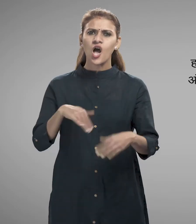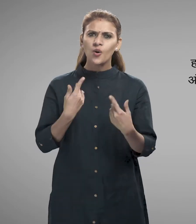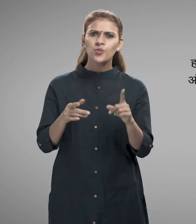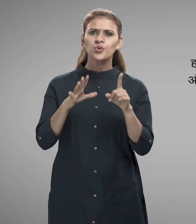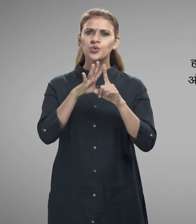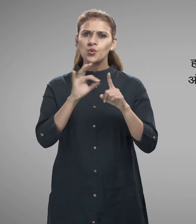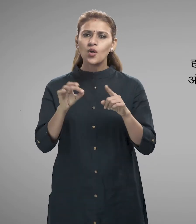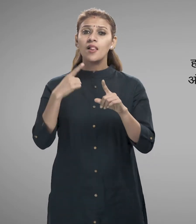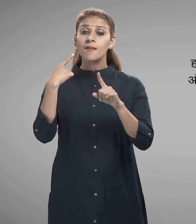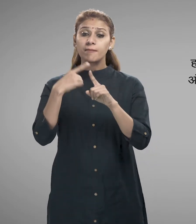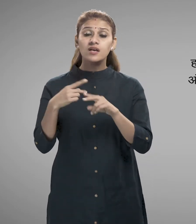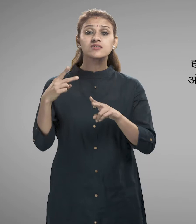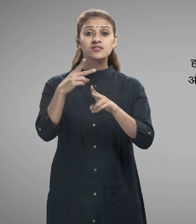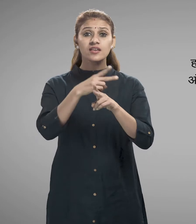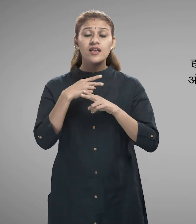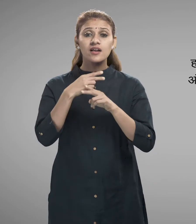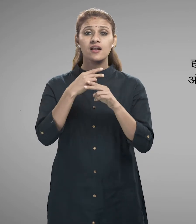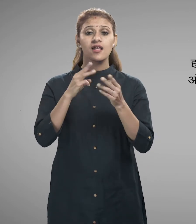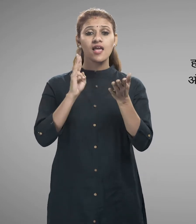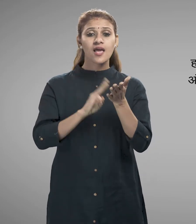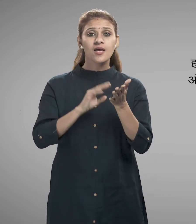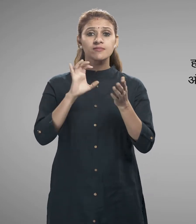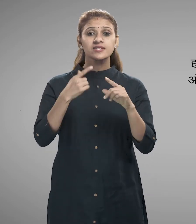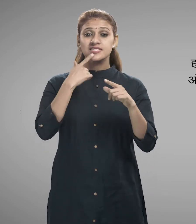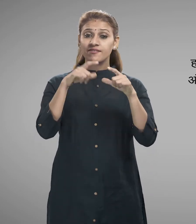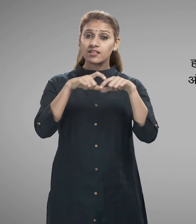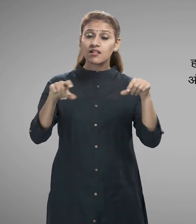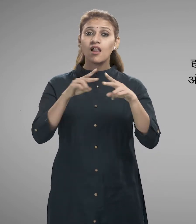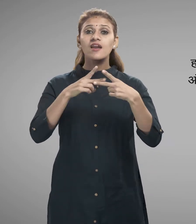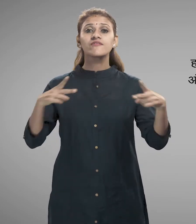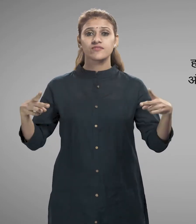हम सैनिटरी सामग्री का इस्तेमाल और देखरेख कैसे कर सकते हैं?